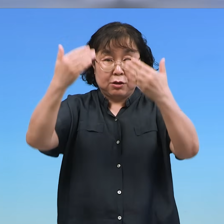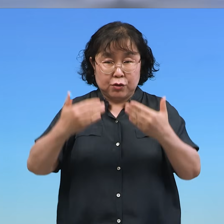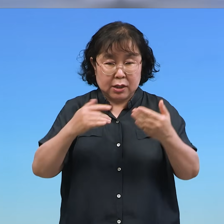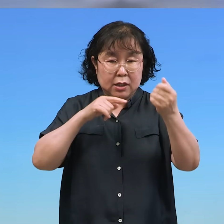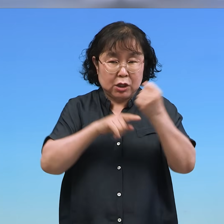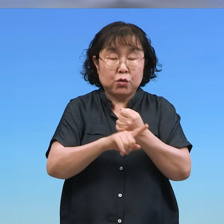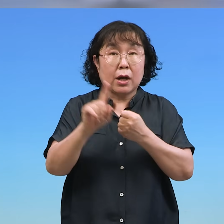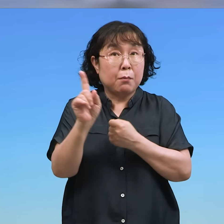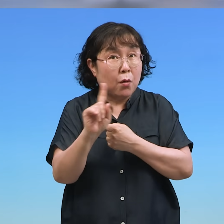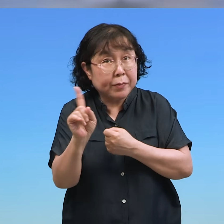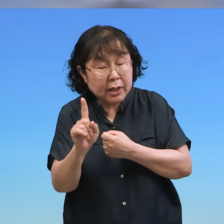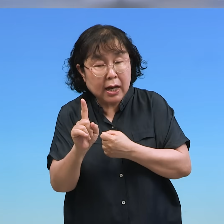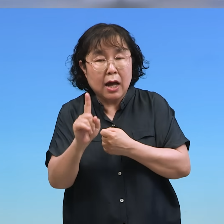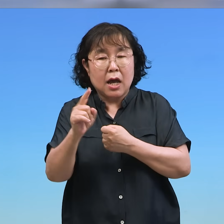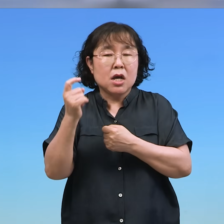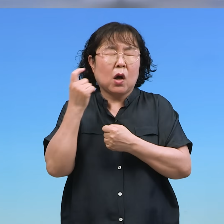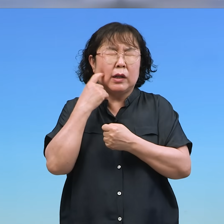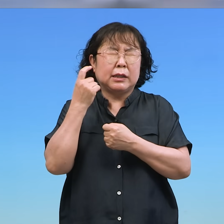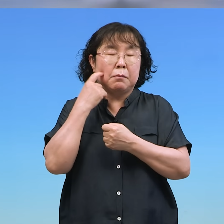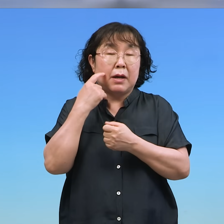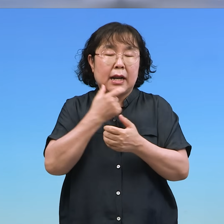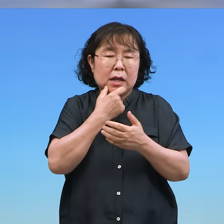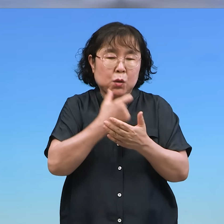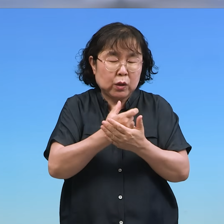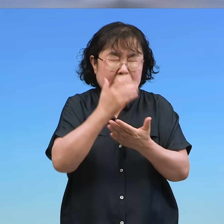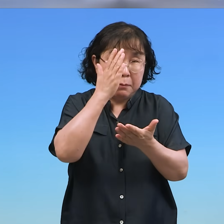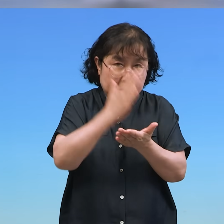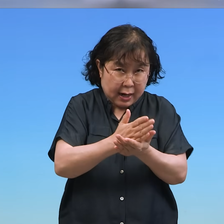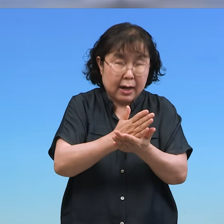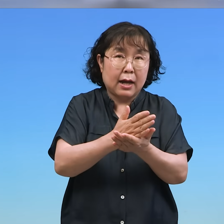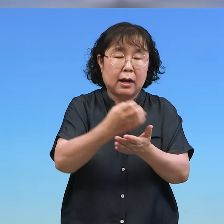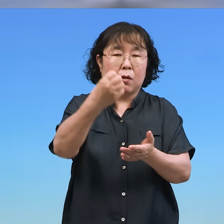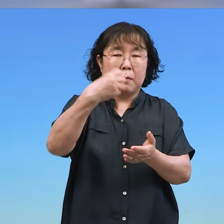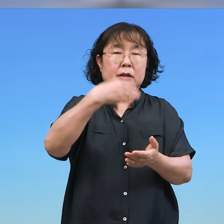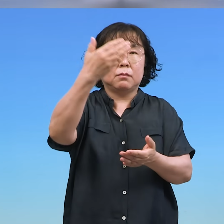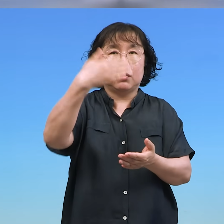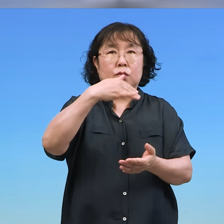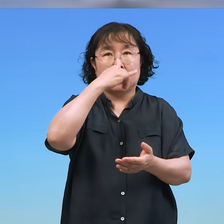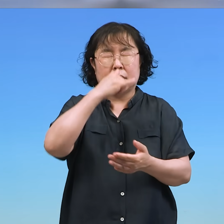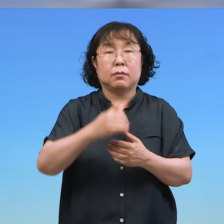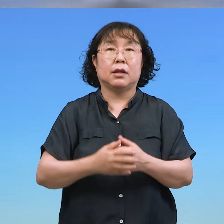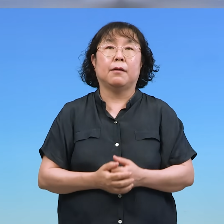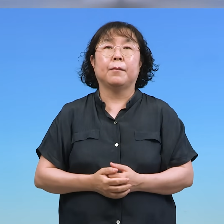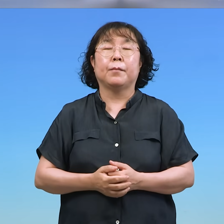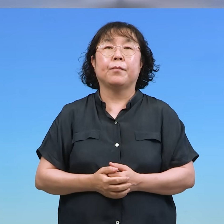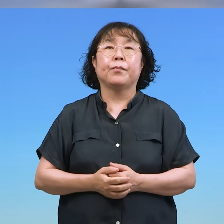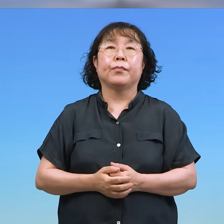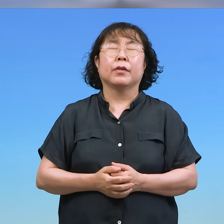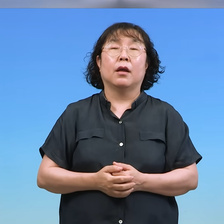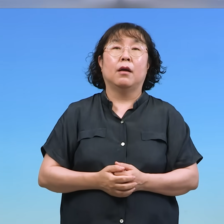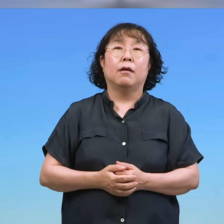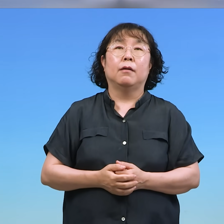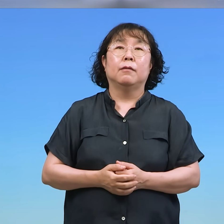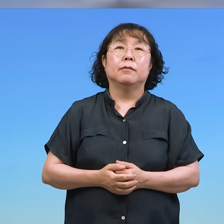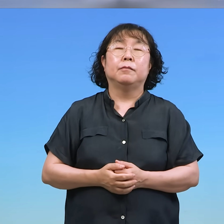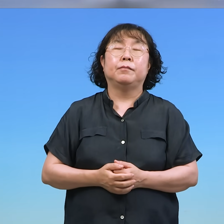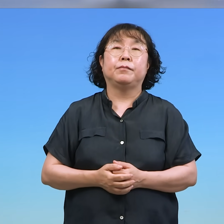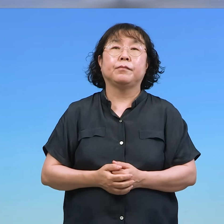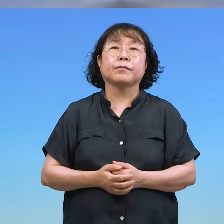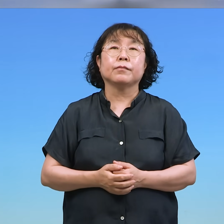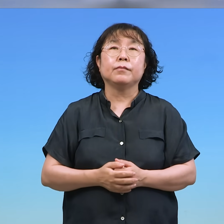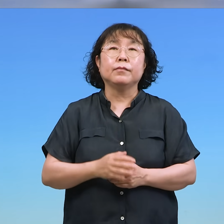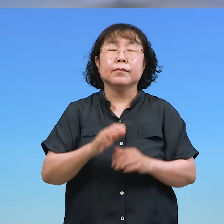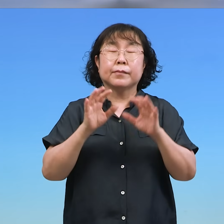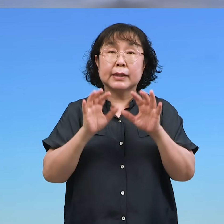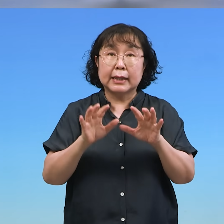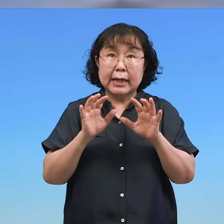속아 넘어가지 말라는 말씀을 주시기 위해서예요. 그런데 제가 오늘 본문에서 주목하는 건 그 다음 11절입니다.